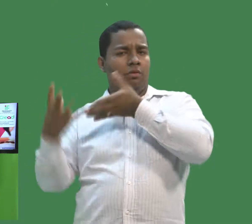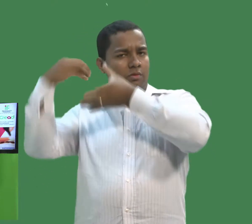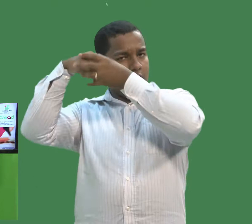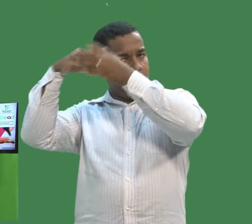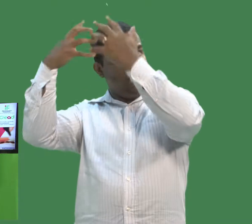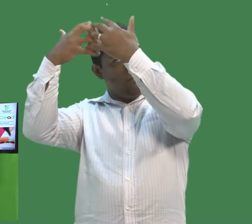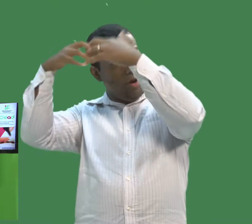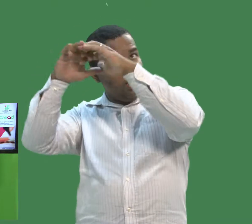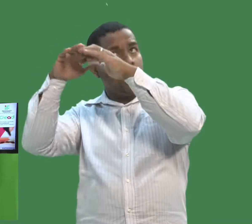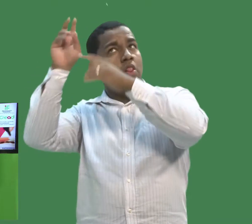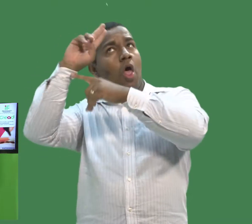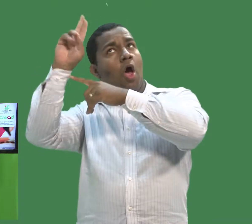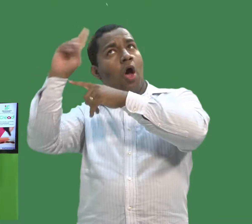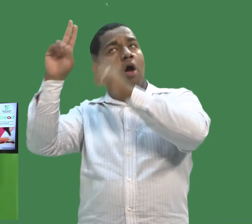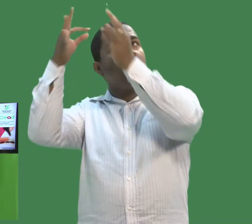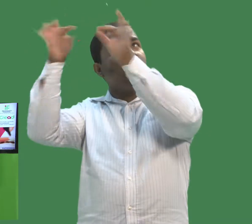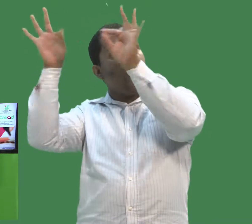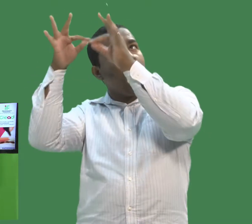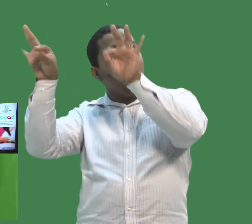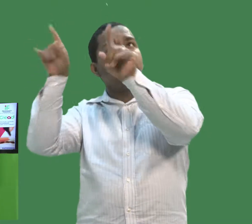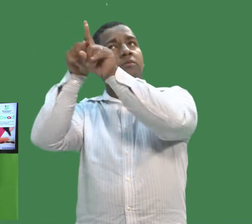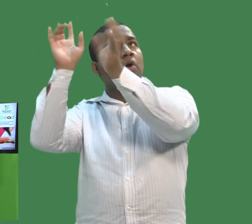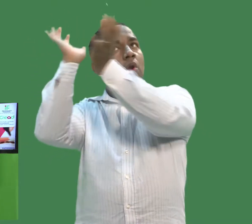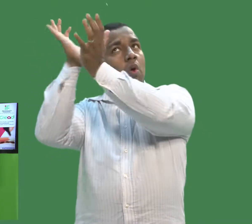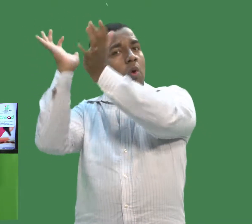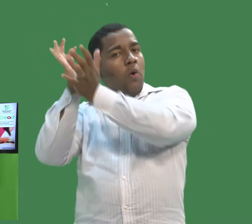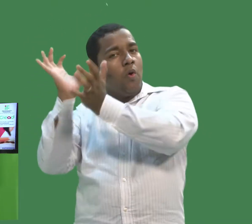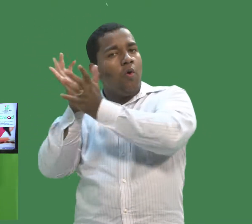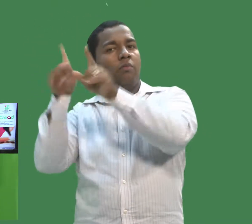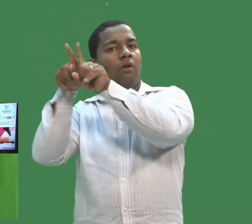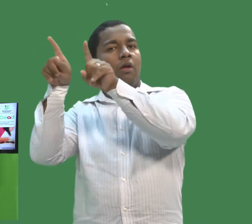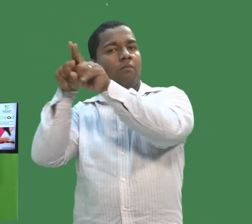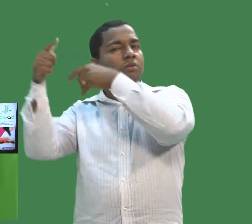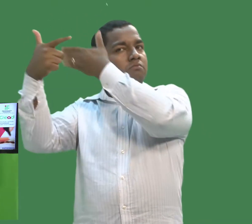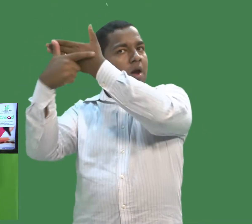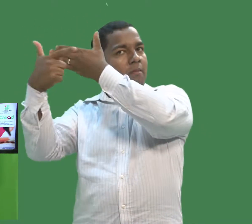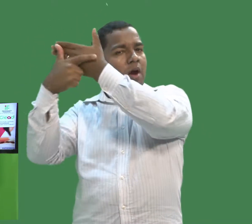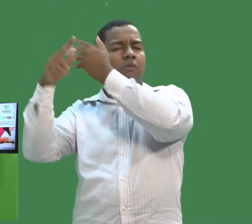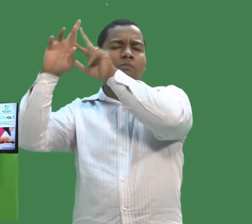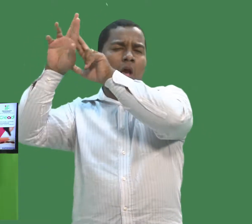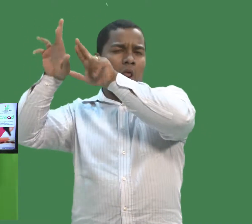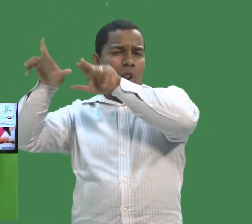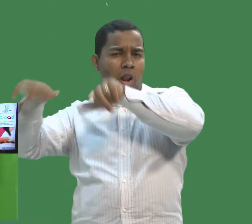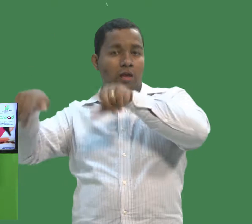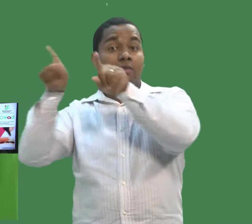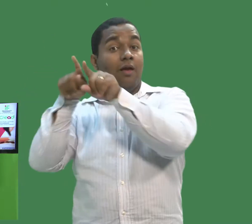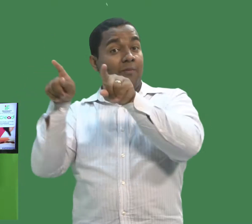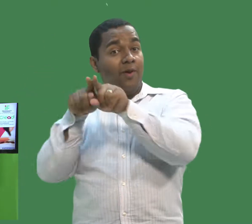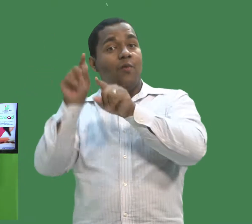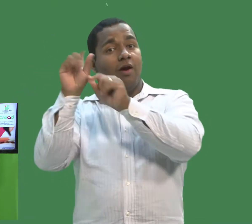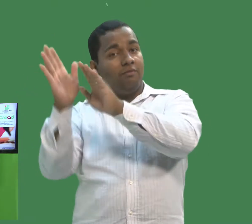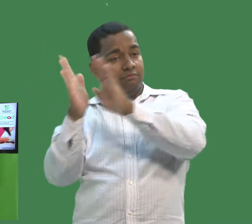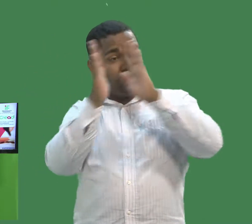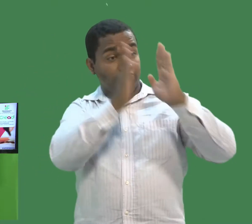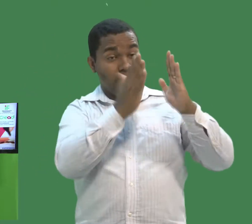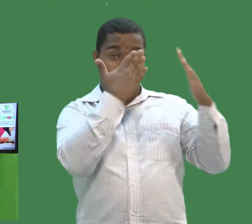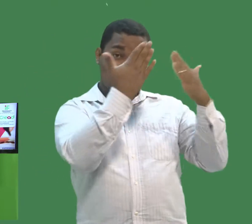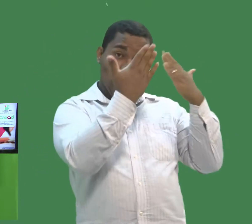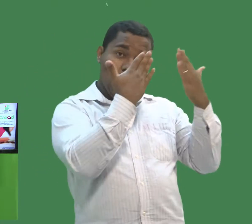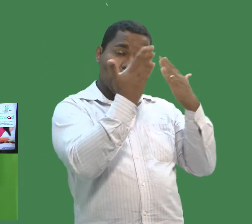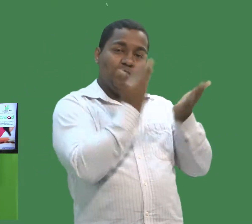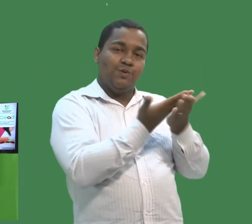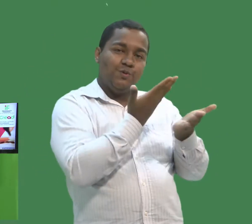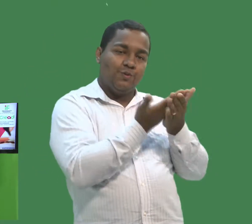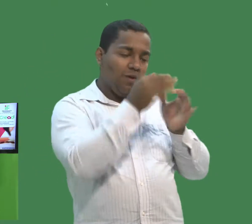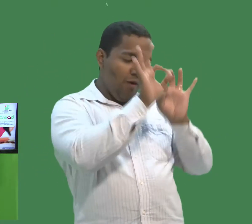mentais, nome, frase, categoria, papel temático, dentre outros. De outro lado, a psicologia